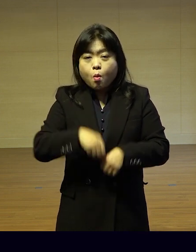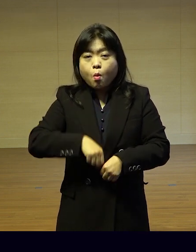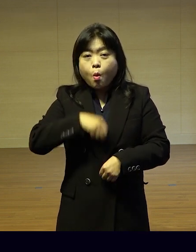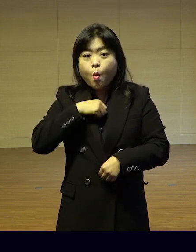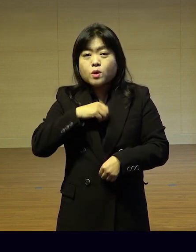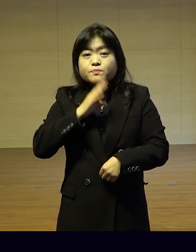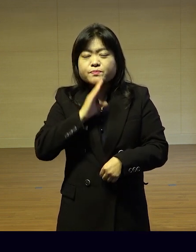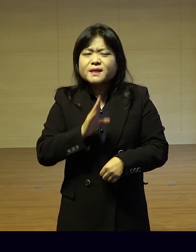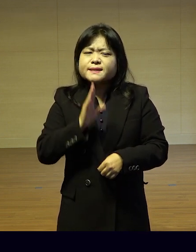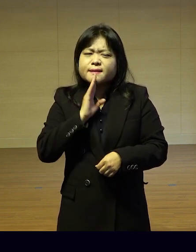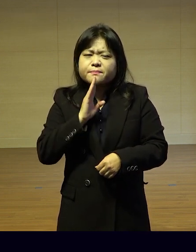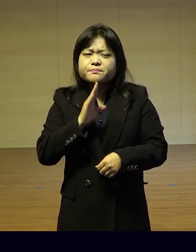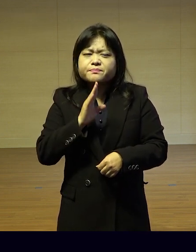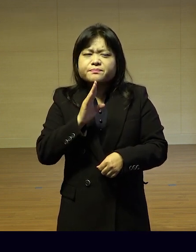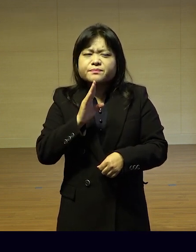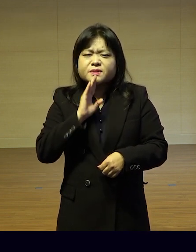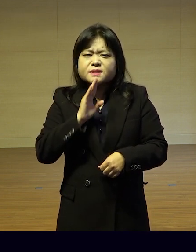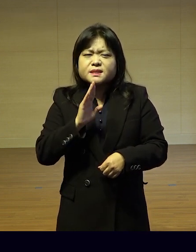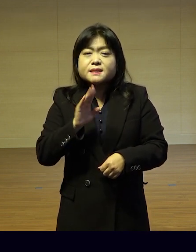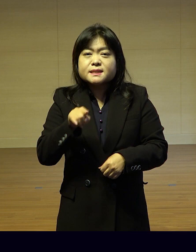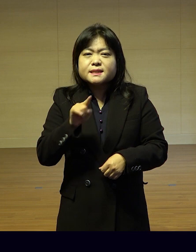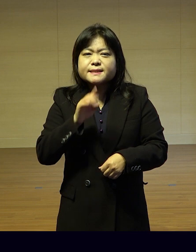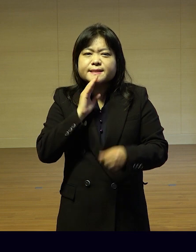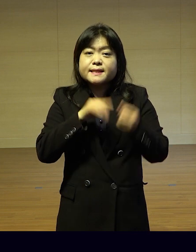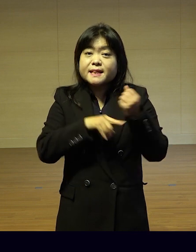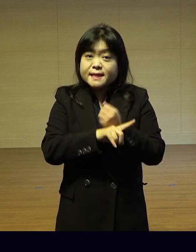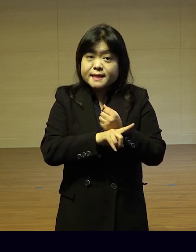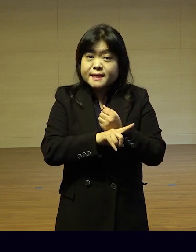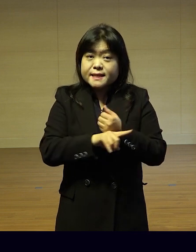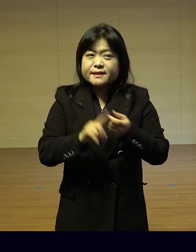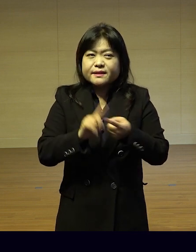참, 진실, 진리. 근데 해겔은 이것을